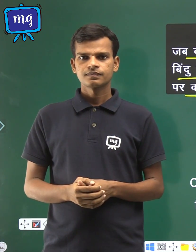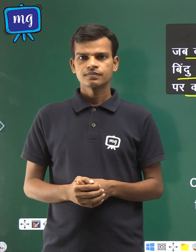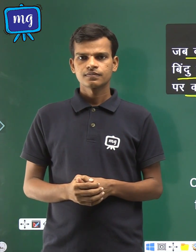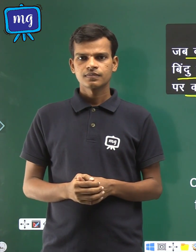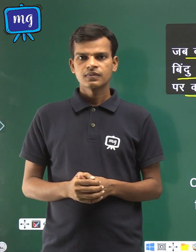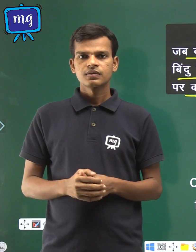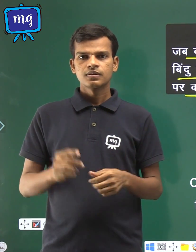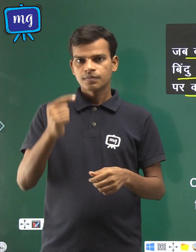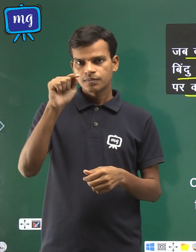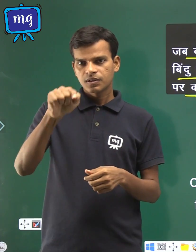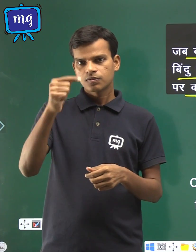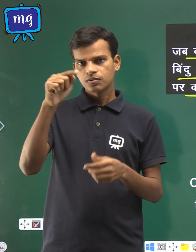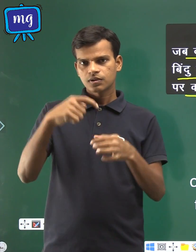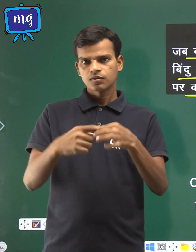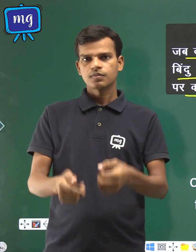बिंदु Q पर